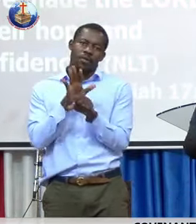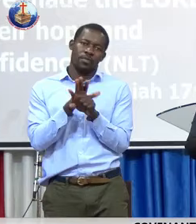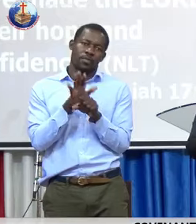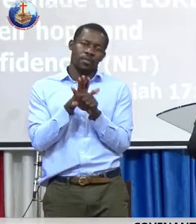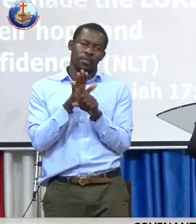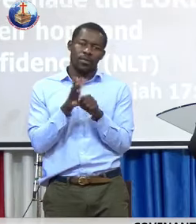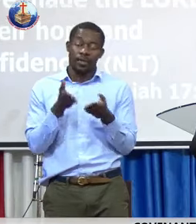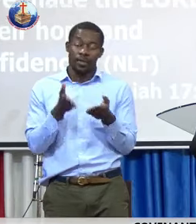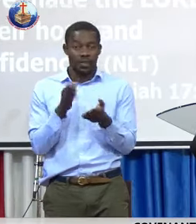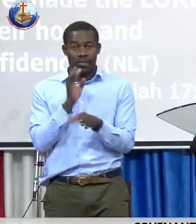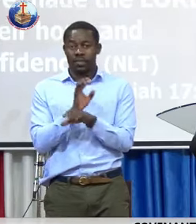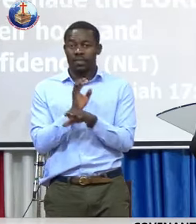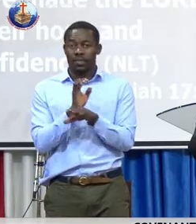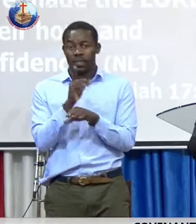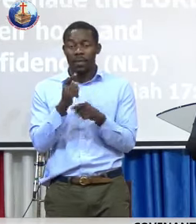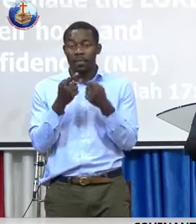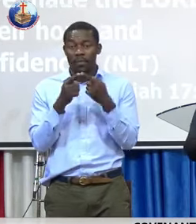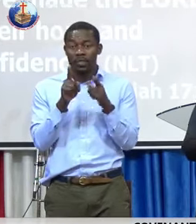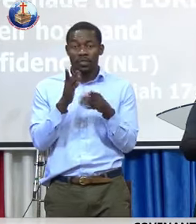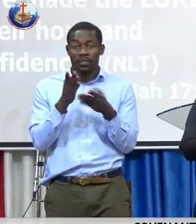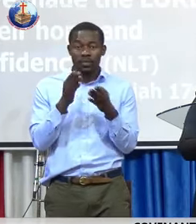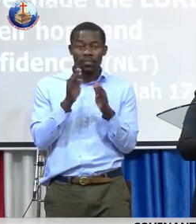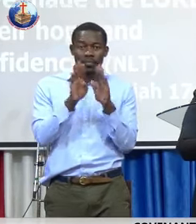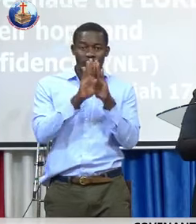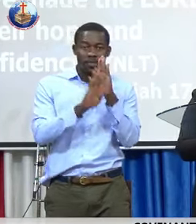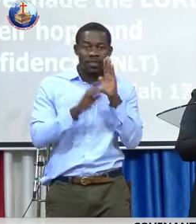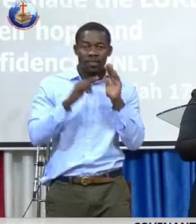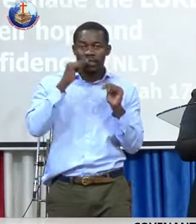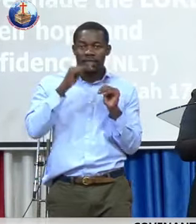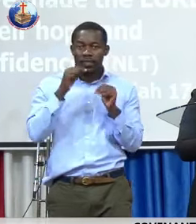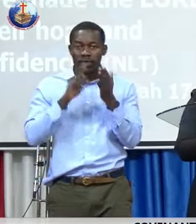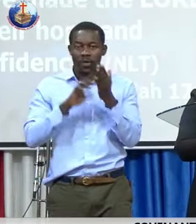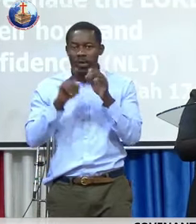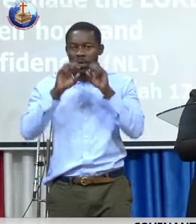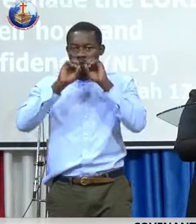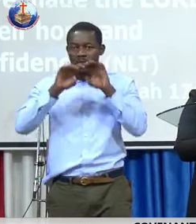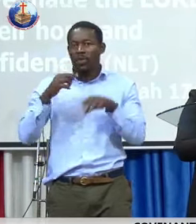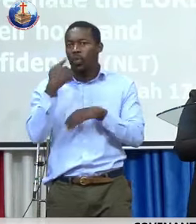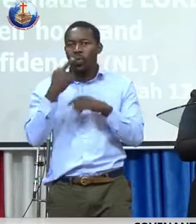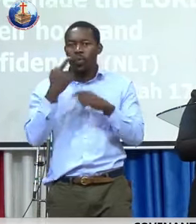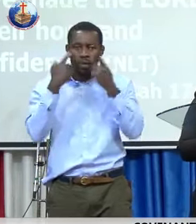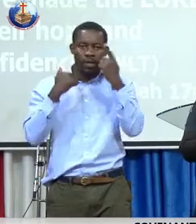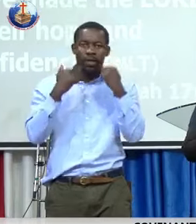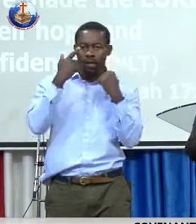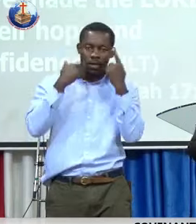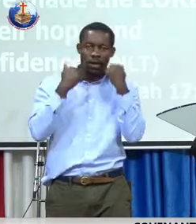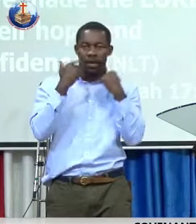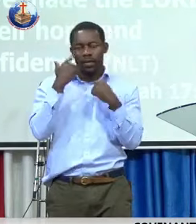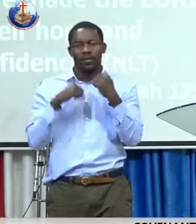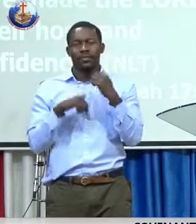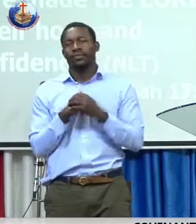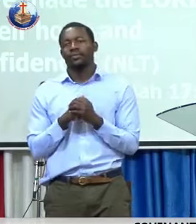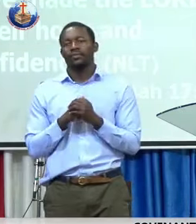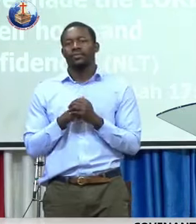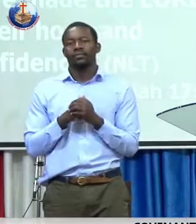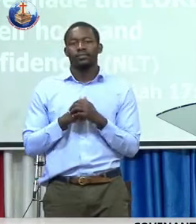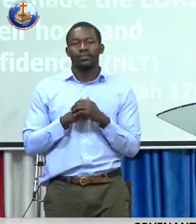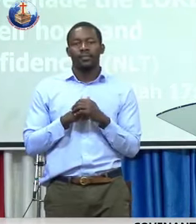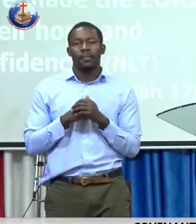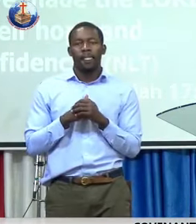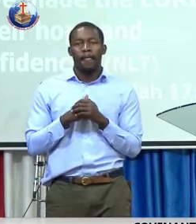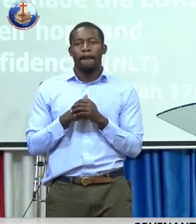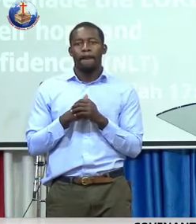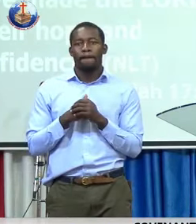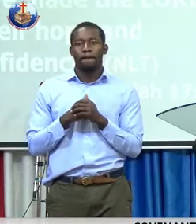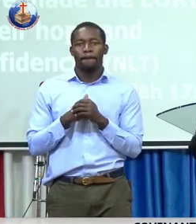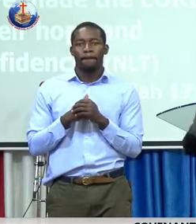us, blessed are they who weep. Tunataka kucheka wakati wengine wanacheka, tunasahau maandiko yanasema kwamba wamebarikiwa wanaolia.